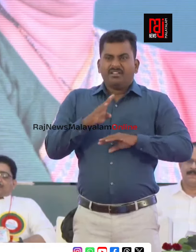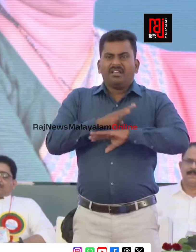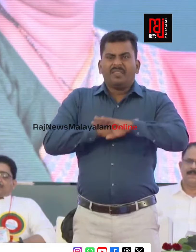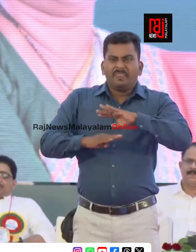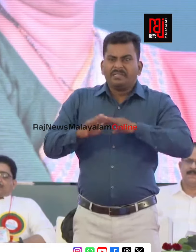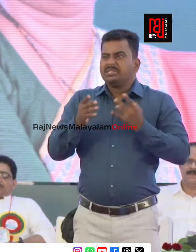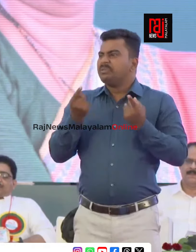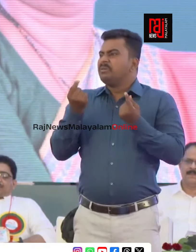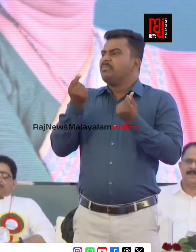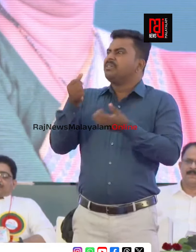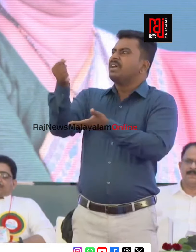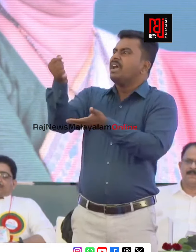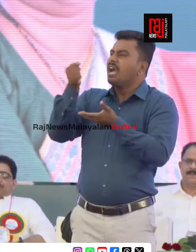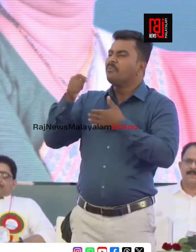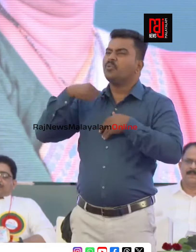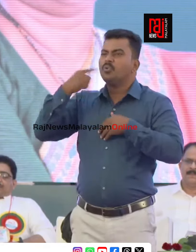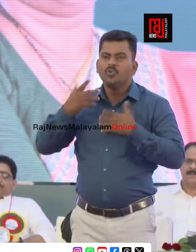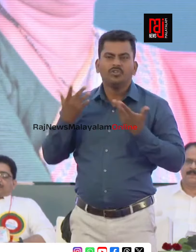സ്റ്റാർട്ടപ്പുകളുമുണ്ട്.